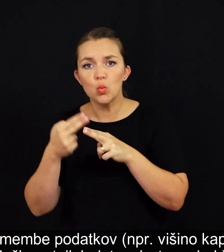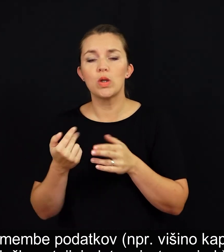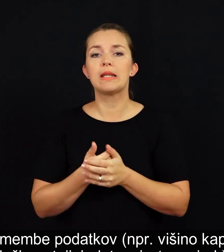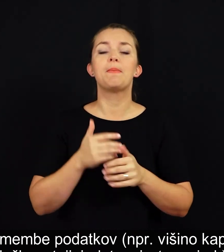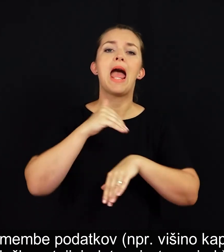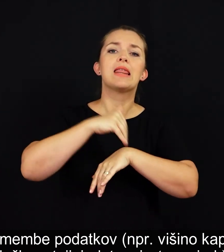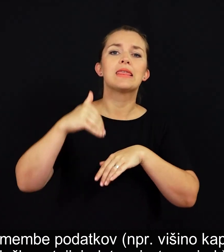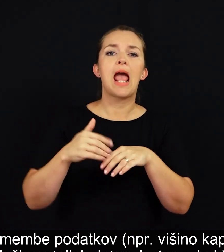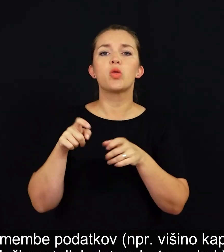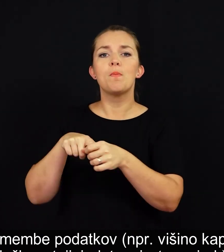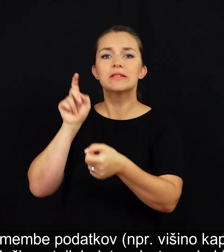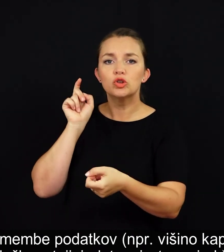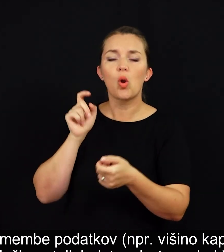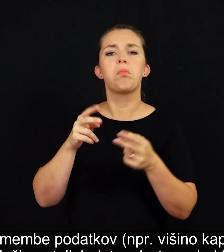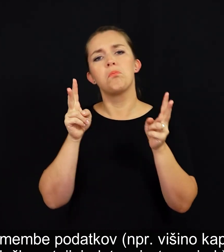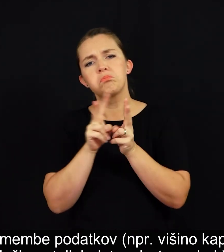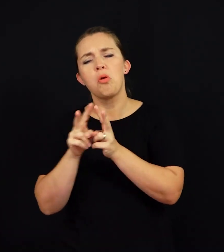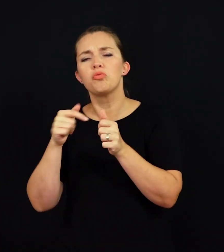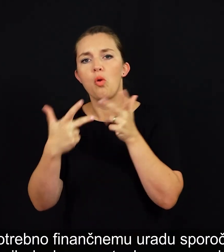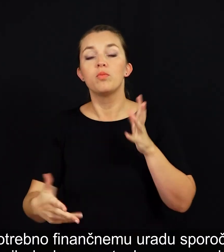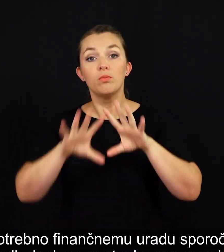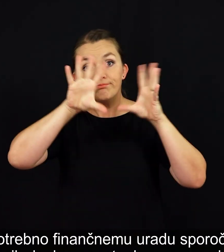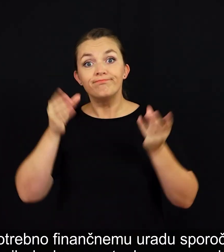datum izstopa in podobno, je potrebno